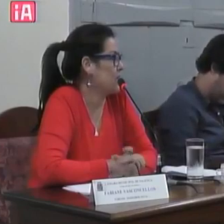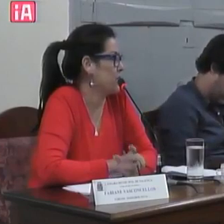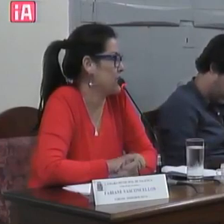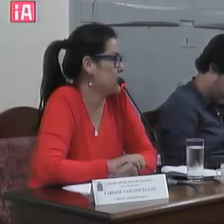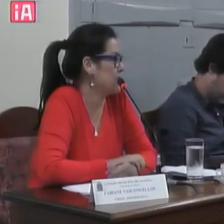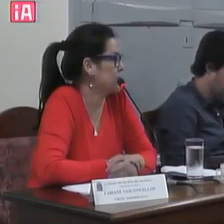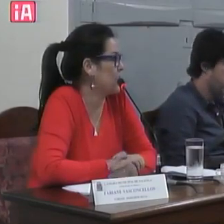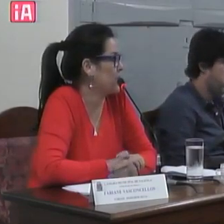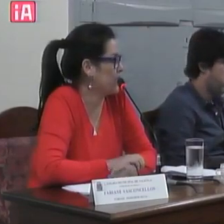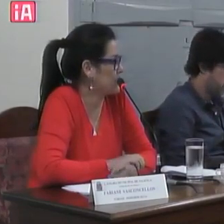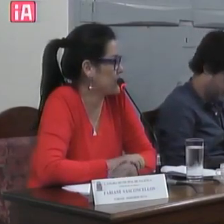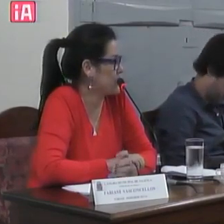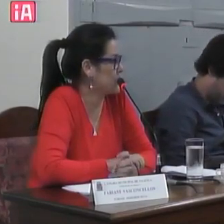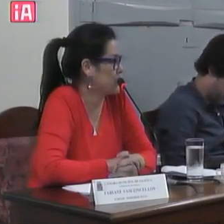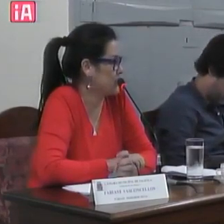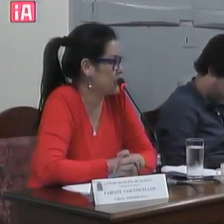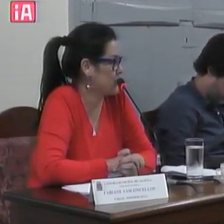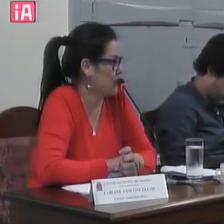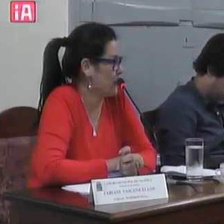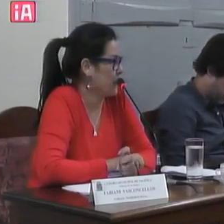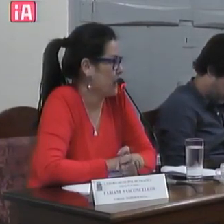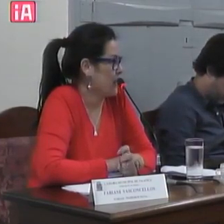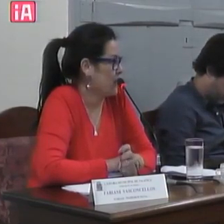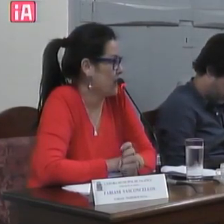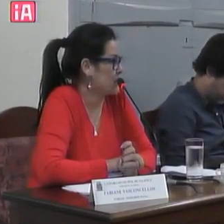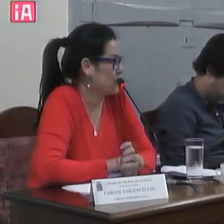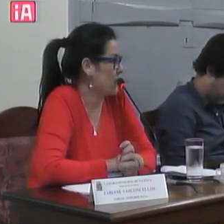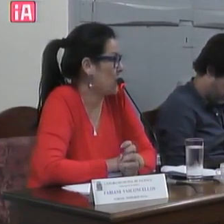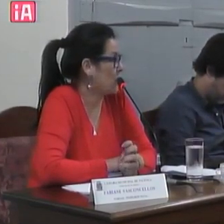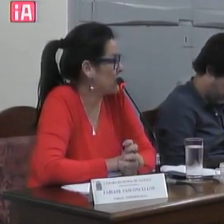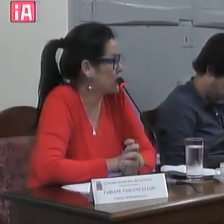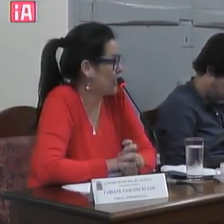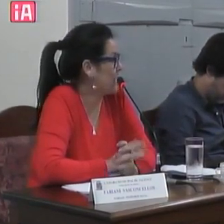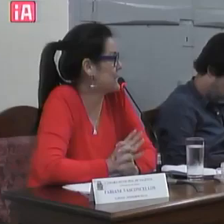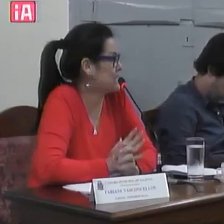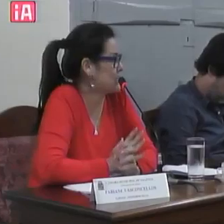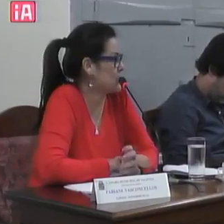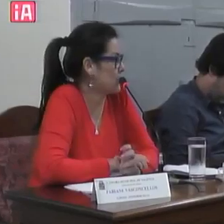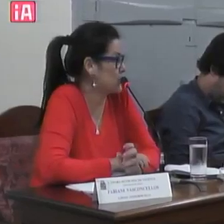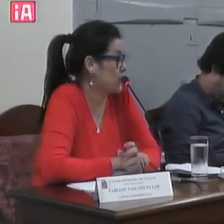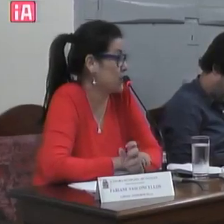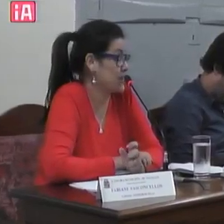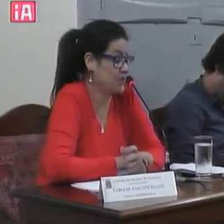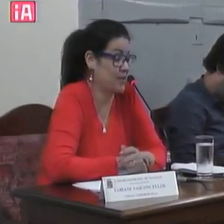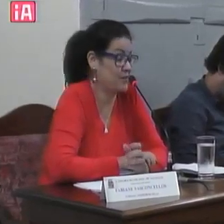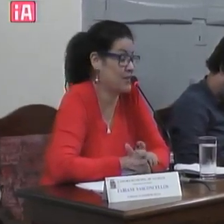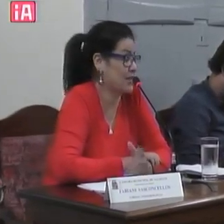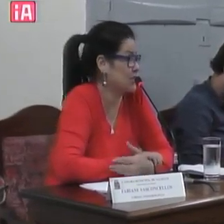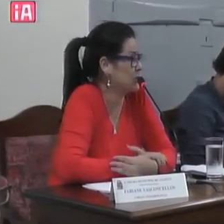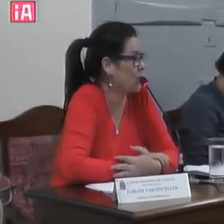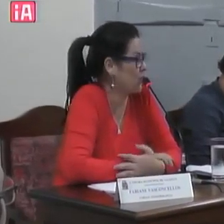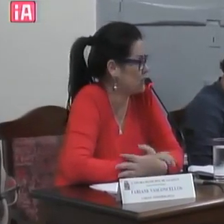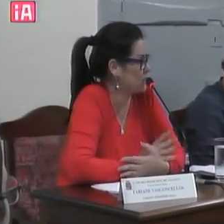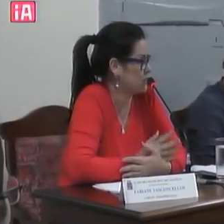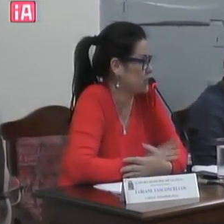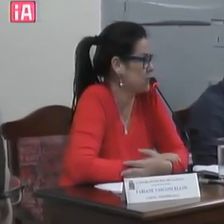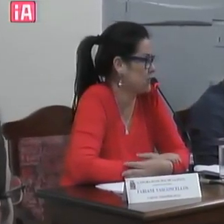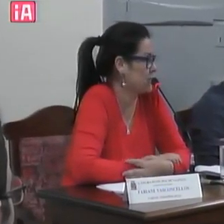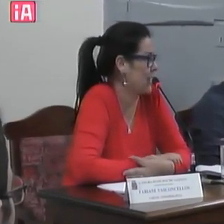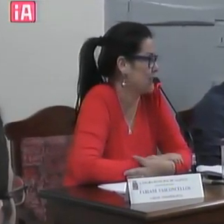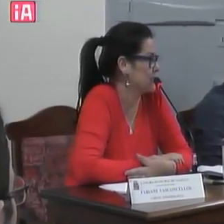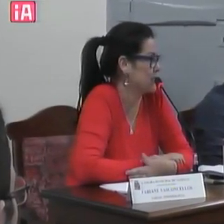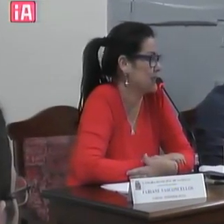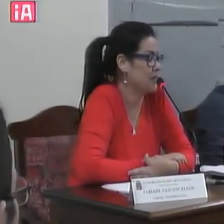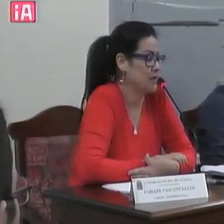fizeram realmente levantamentos acerca disso, com relação ao concurso, com a realização de concurso público, a gente tem defasagem em todos